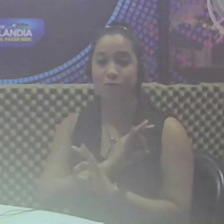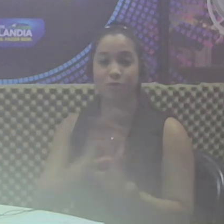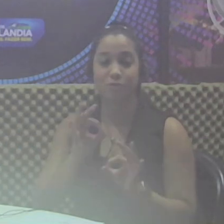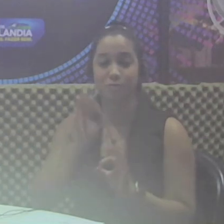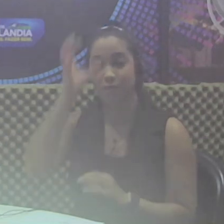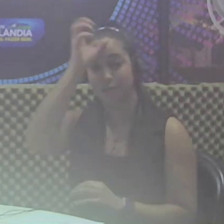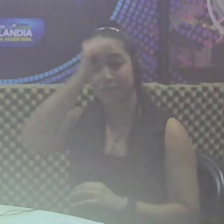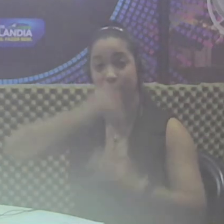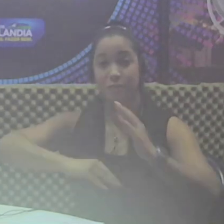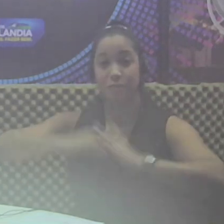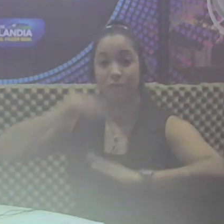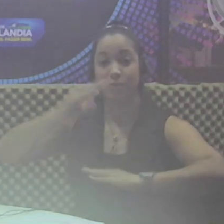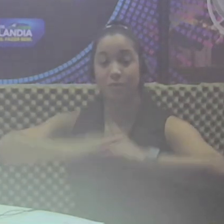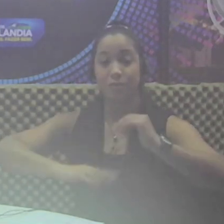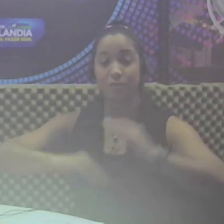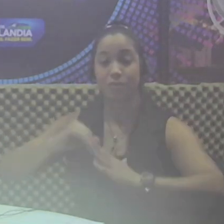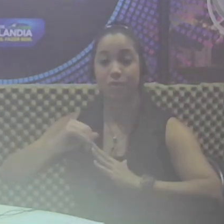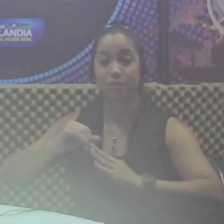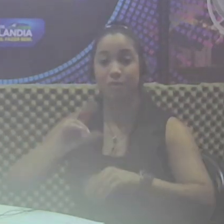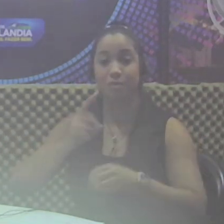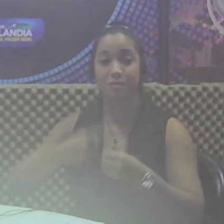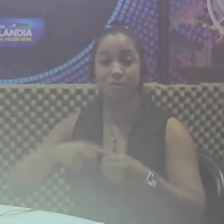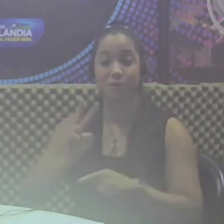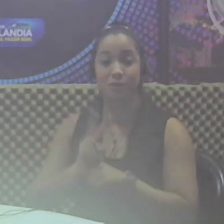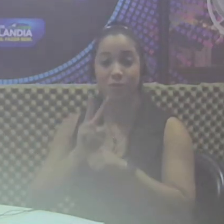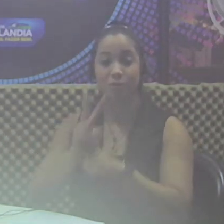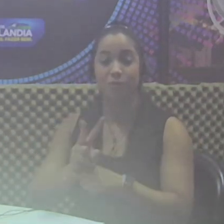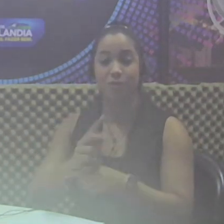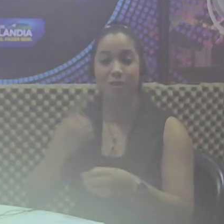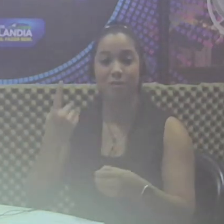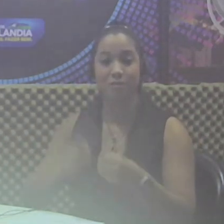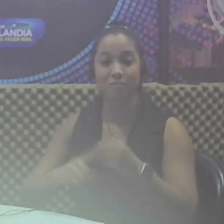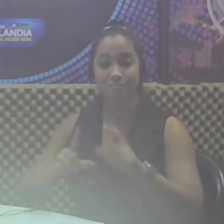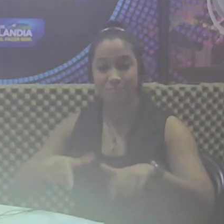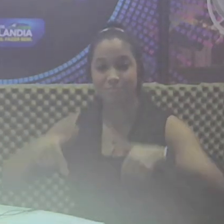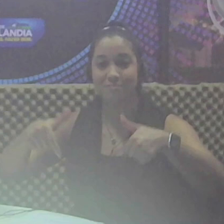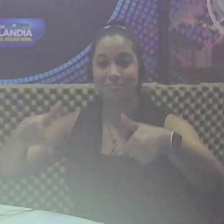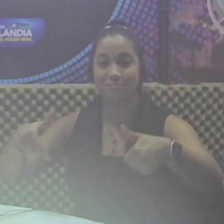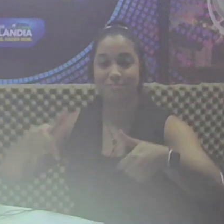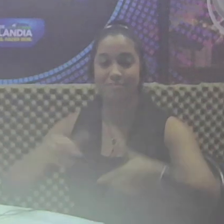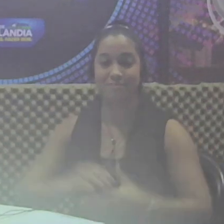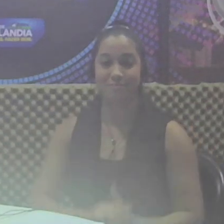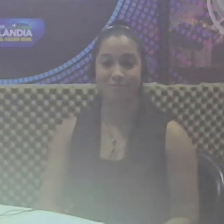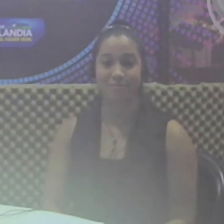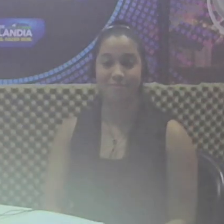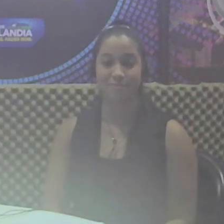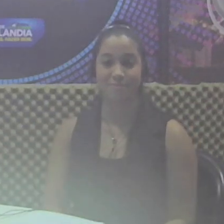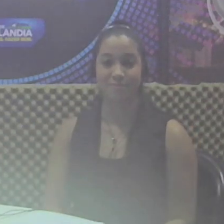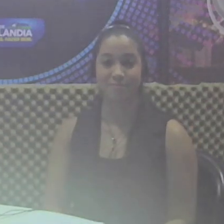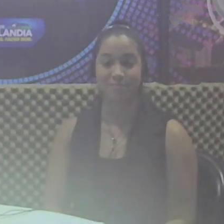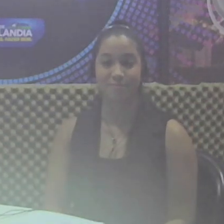show para quem quer aprender uma profissão. Uma cidade que cuida. É uma cidade que faz.